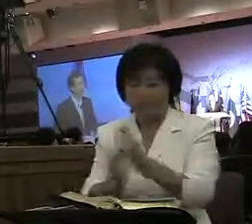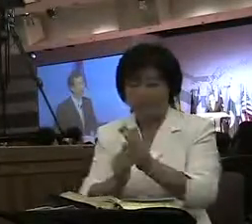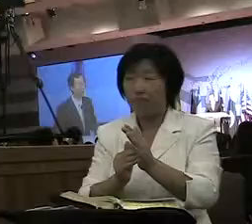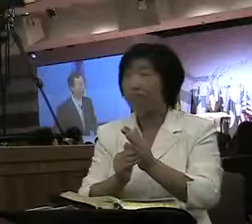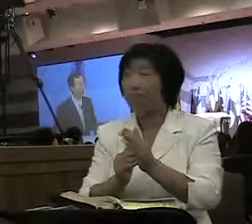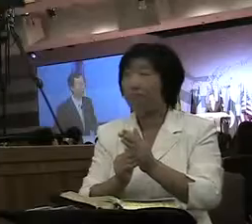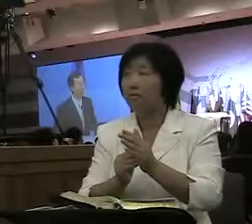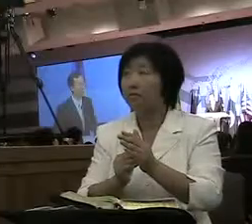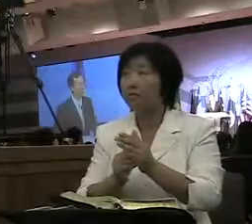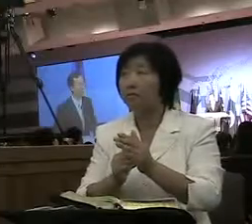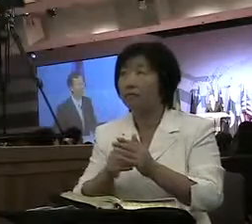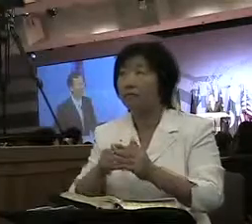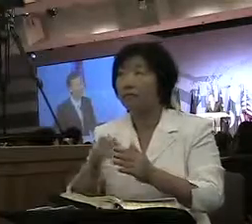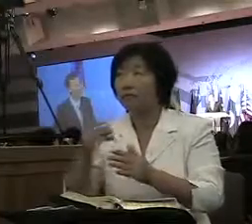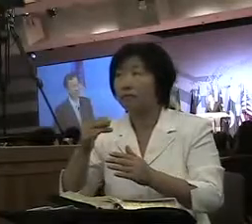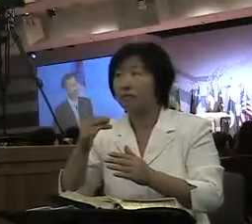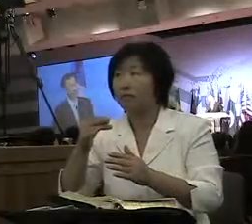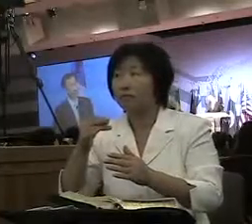은혜예요.